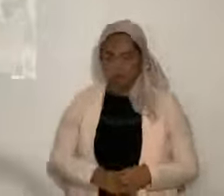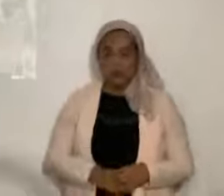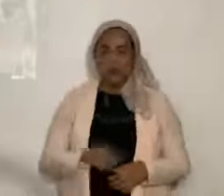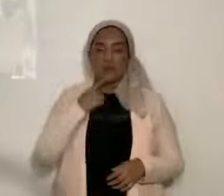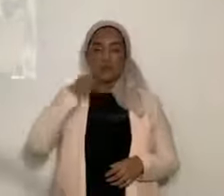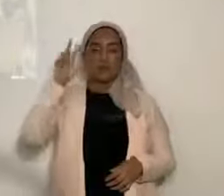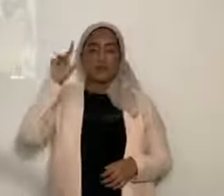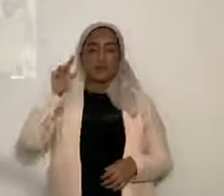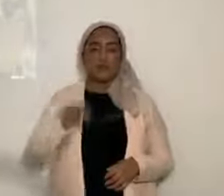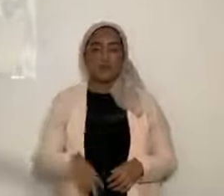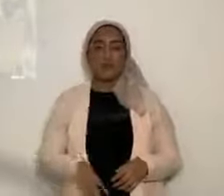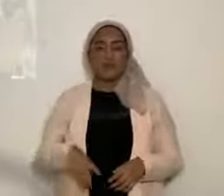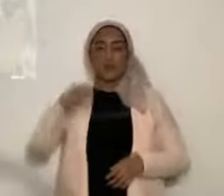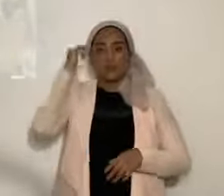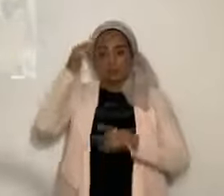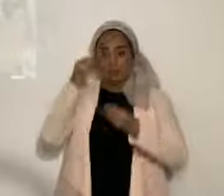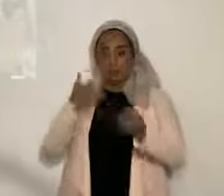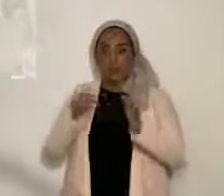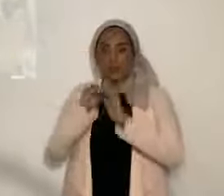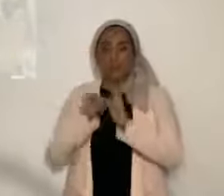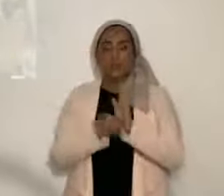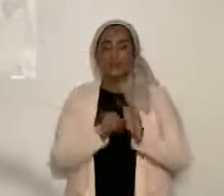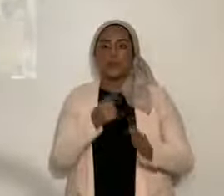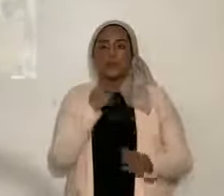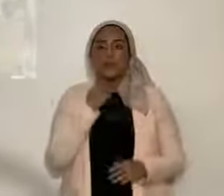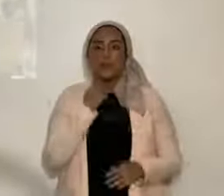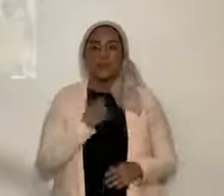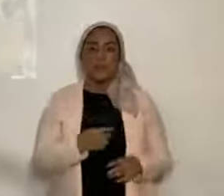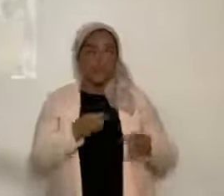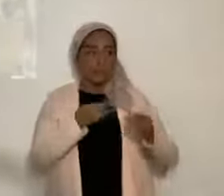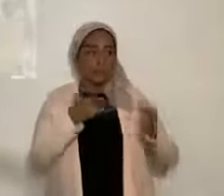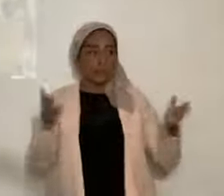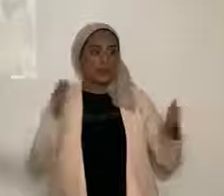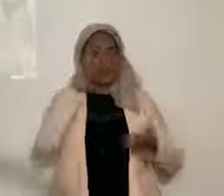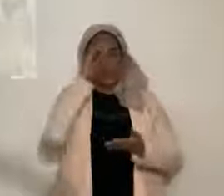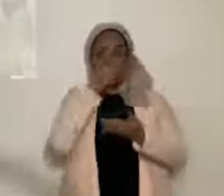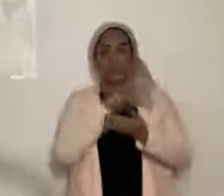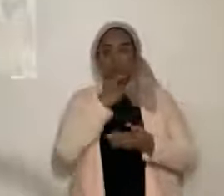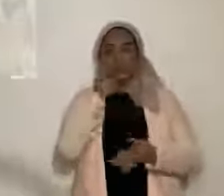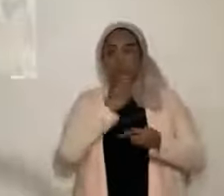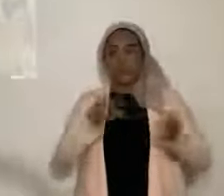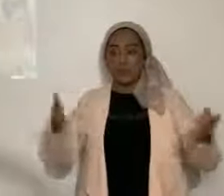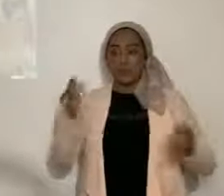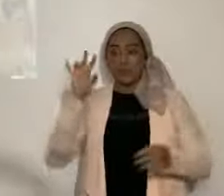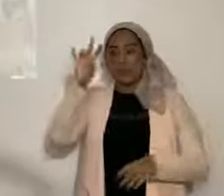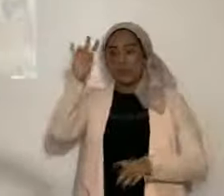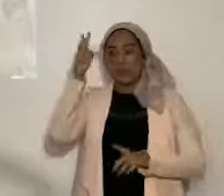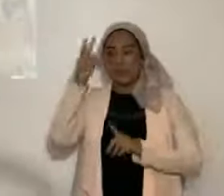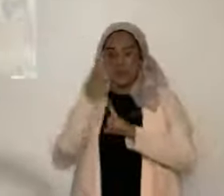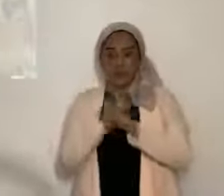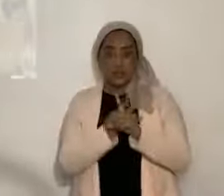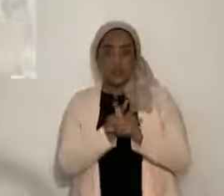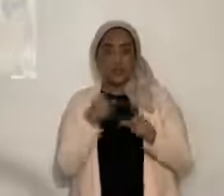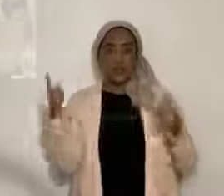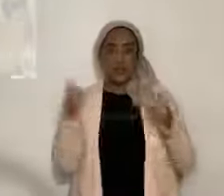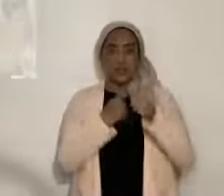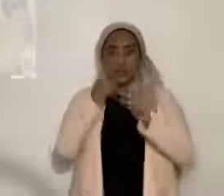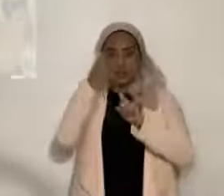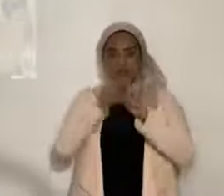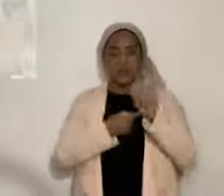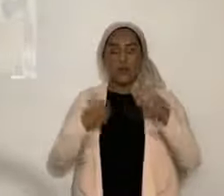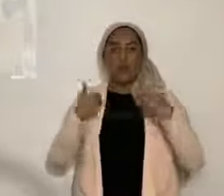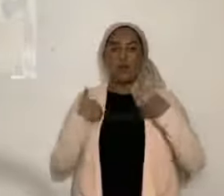el 23. Y habló Yahweh a Moshe diciendo: habla a los hijos de Israel y diles: en el mes séptimo, al primero del mes